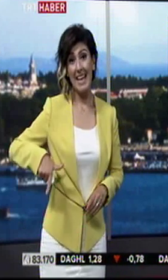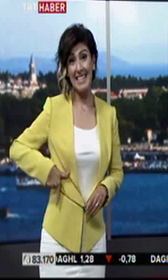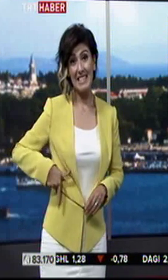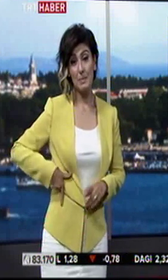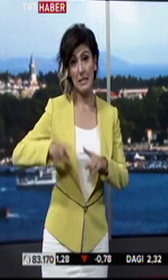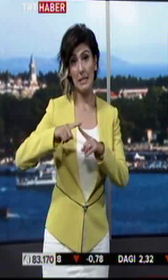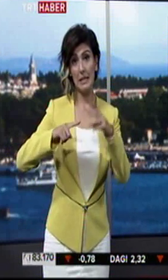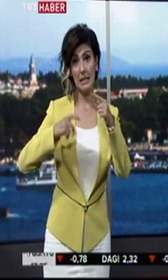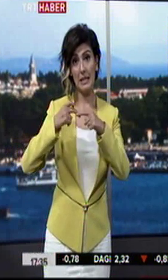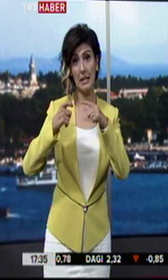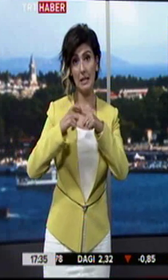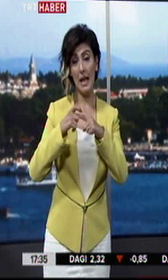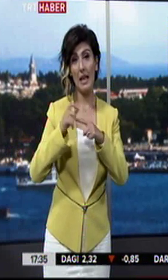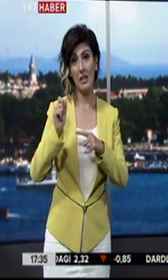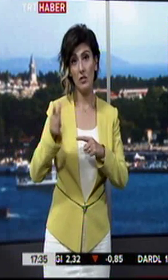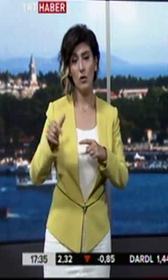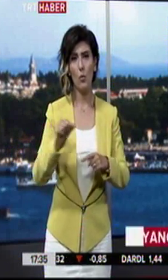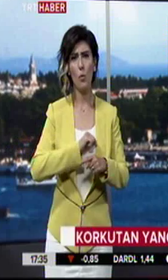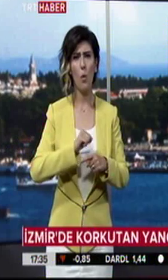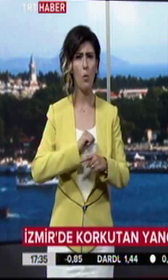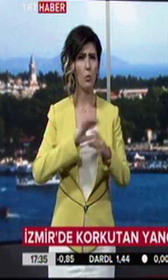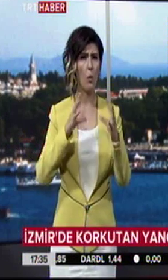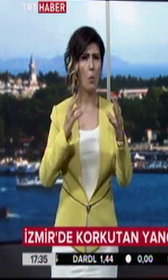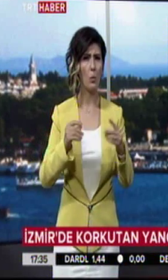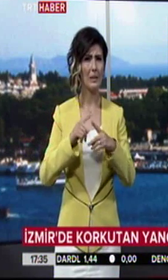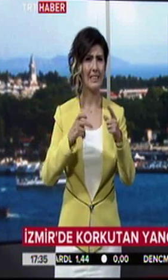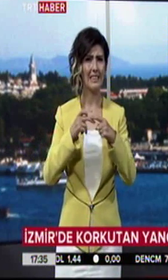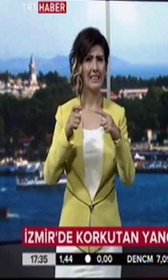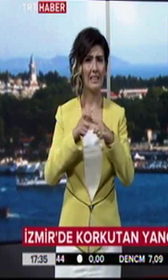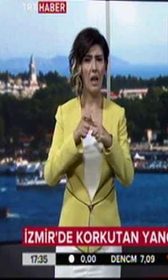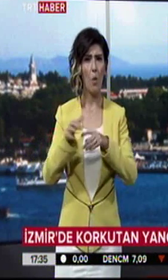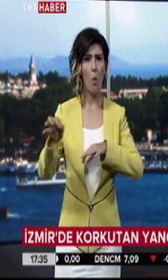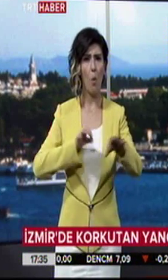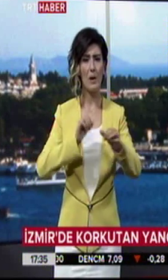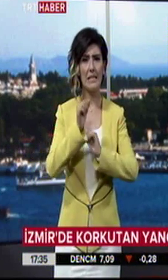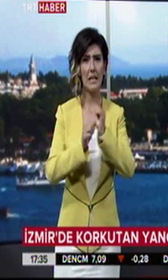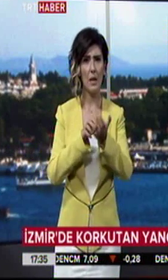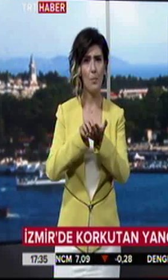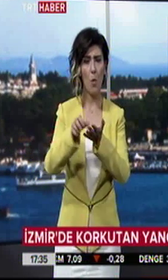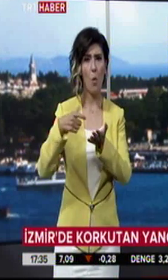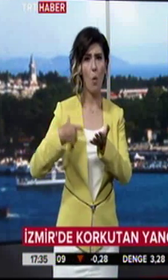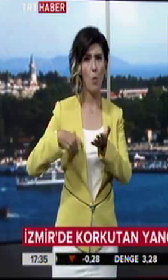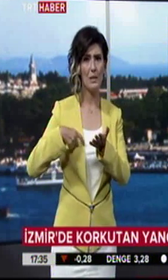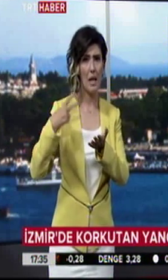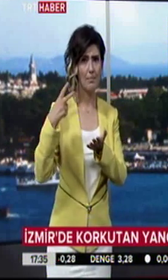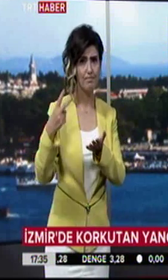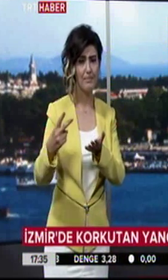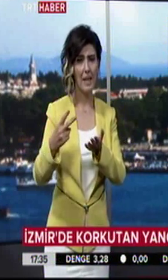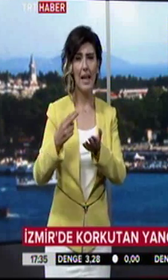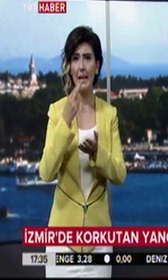İzmir'in Tire ilçesinde korku dolu bir gece yaşandı. Tire Organize Sanayi Bölgesi'ndeki özel sektöre ait kağıt ve ambalaj